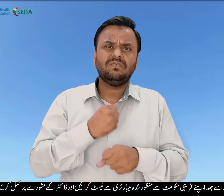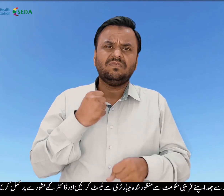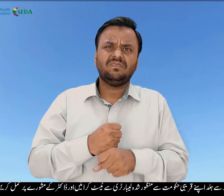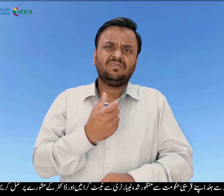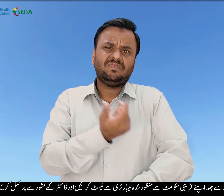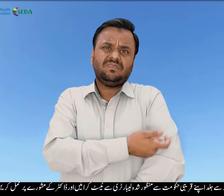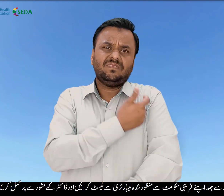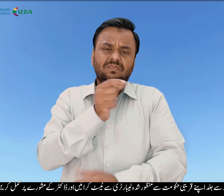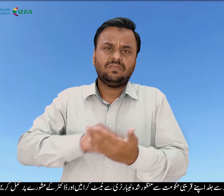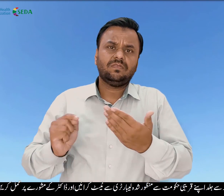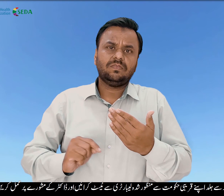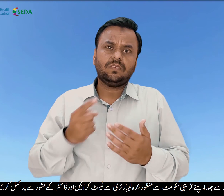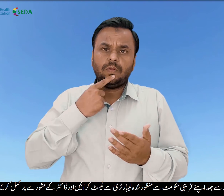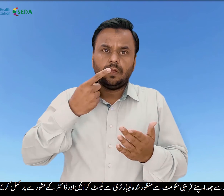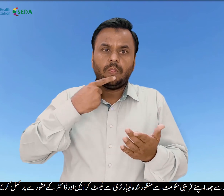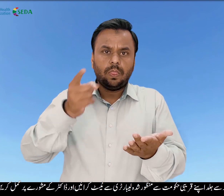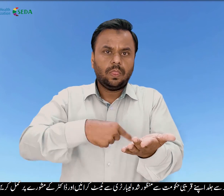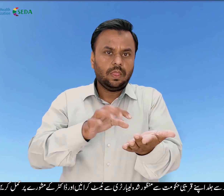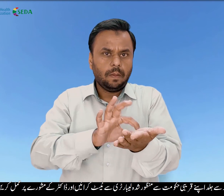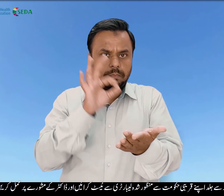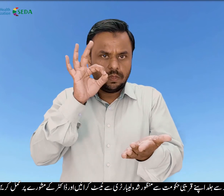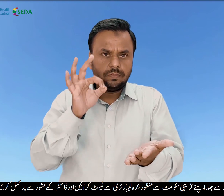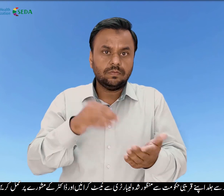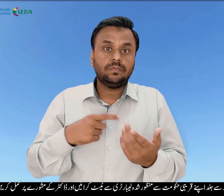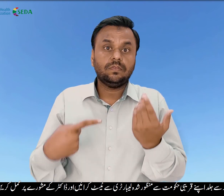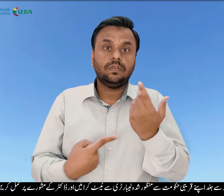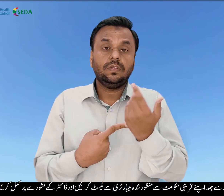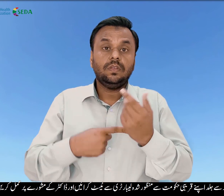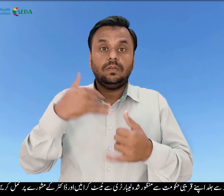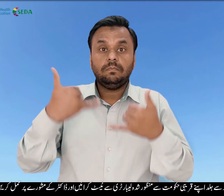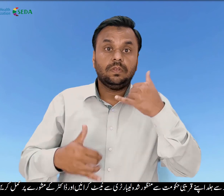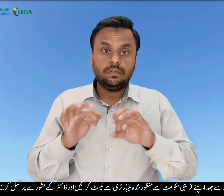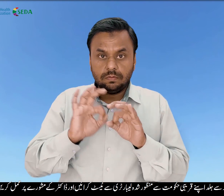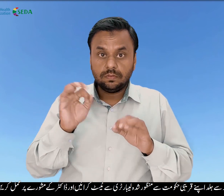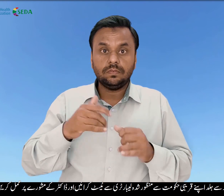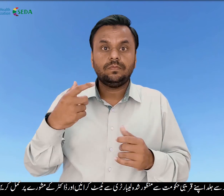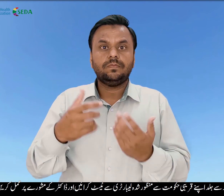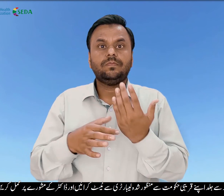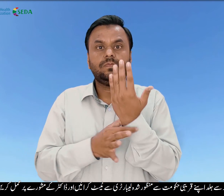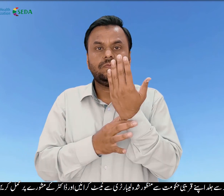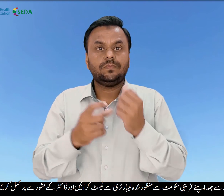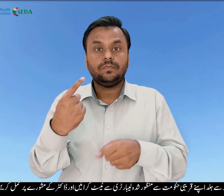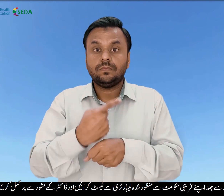شدہ لیبارٹری سے ٹیسٹ کرائیں اور ڈاکٹر کے مشورے پر عمل کریں۔